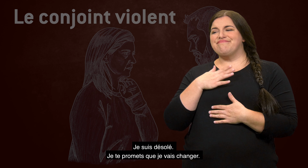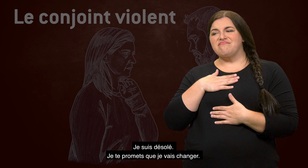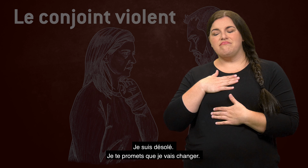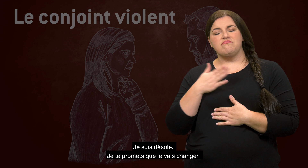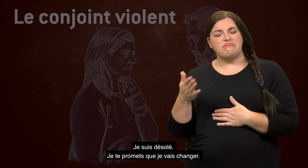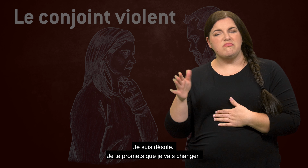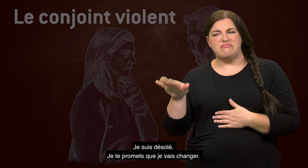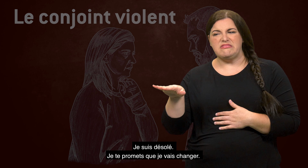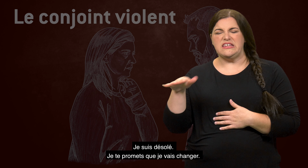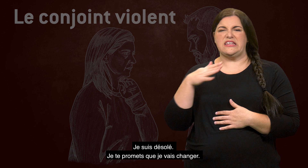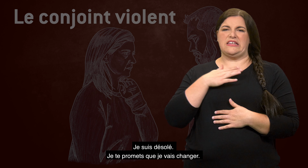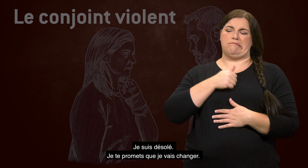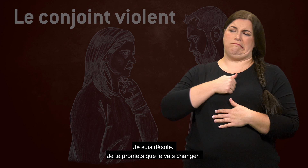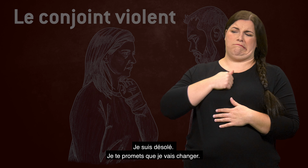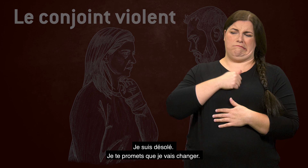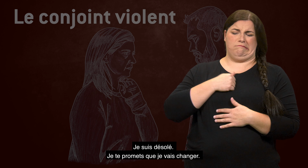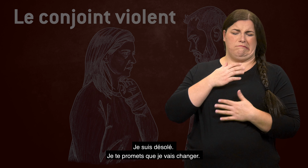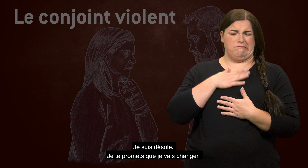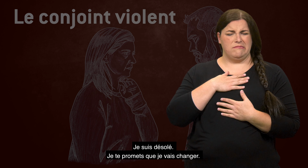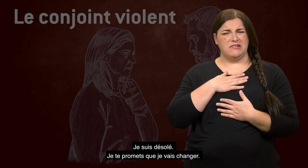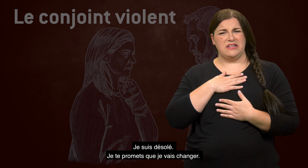Je suis désolé. Je te promets que je vais changer.